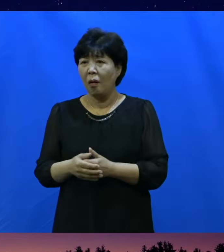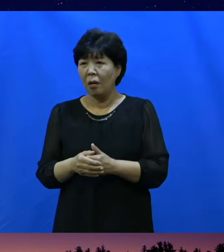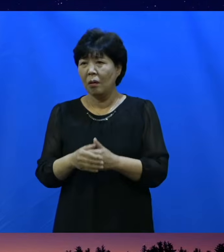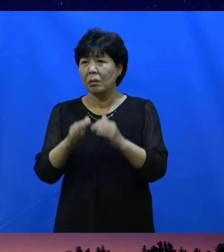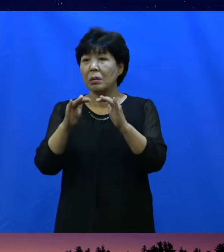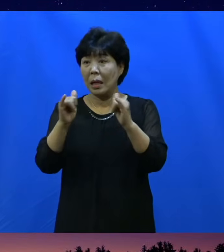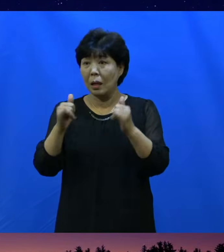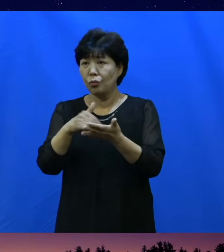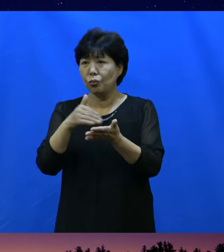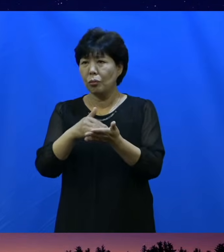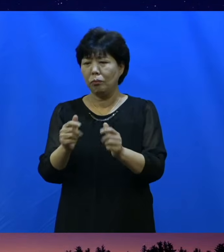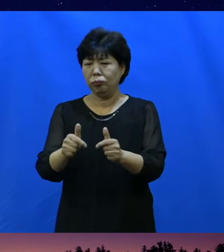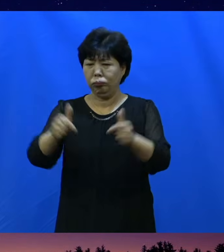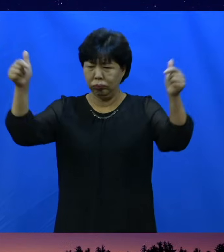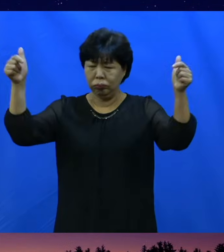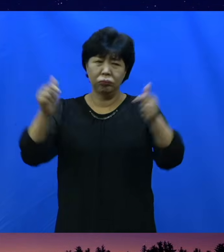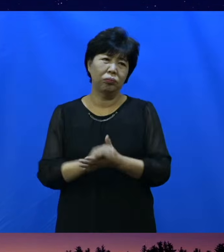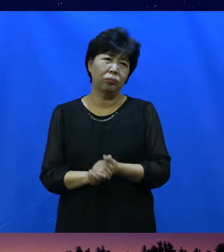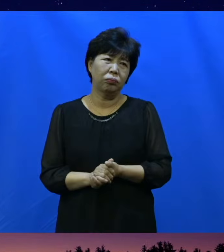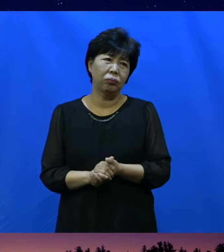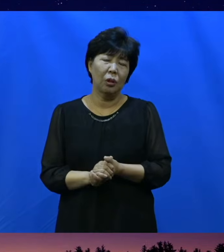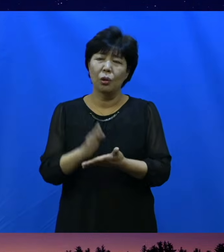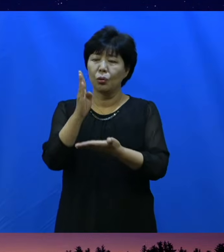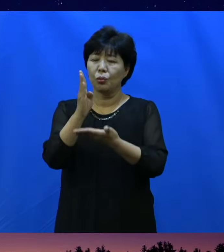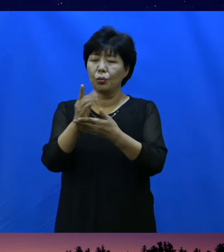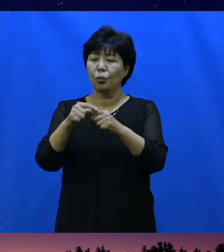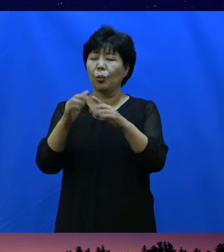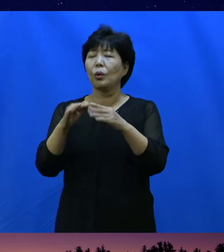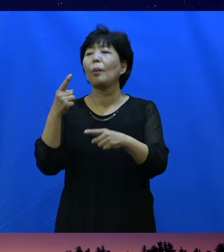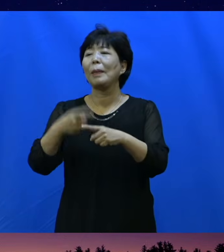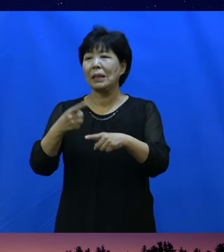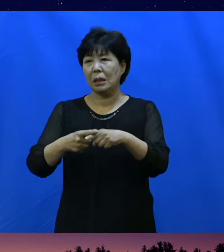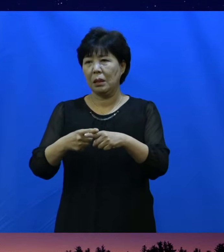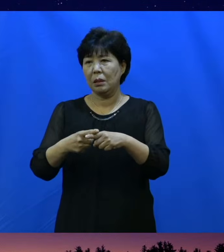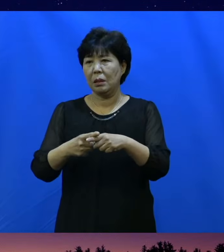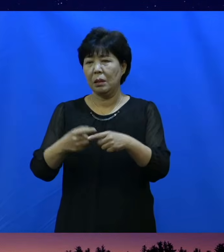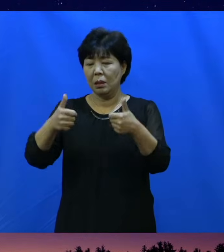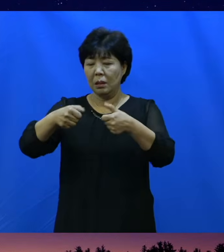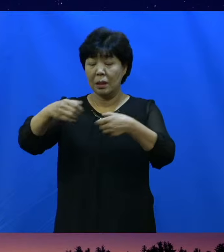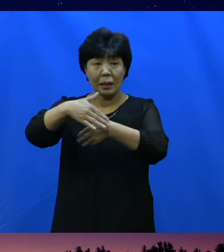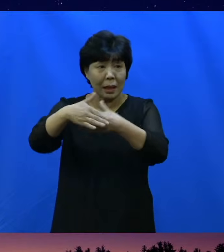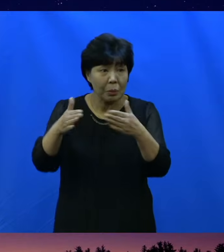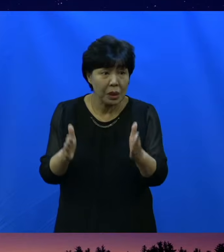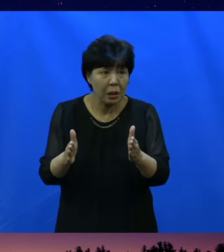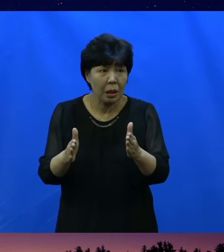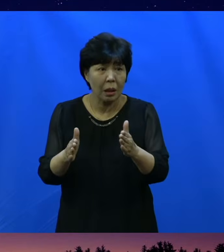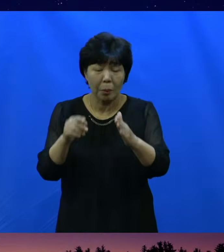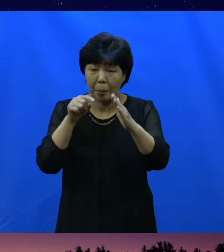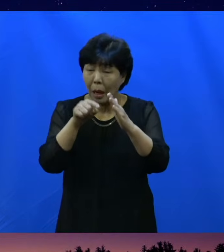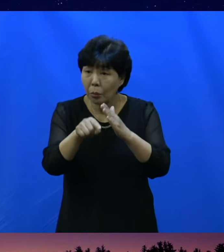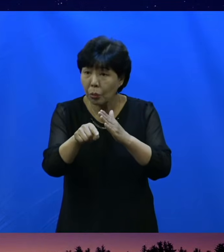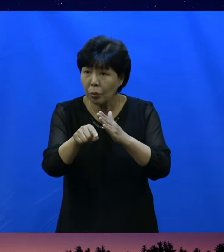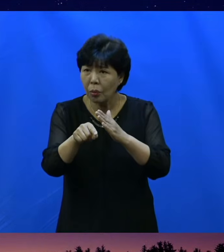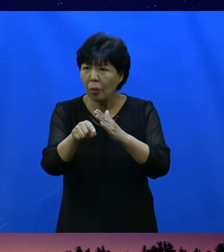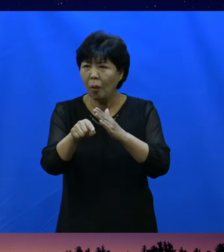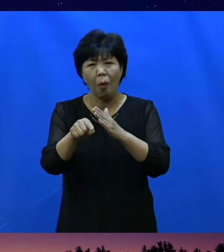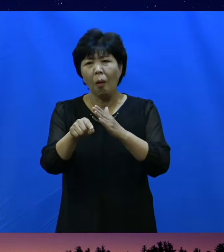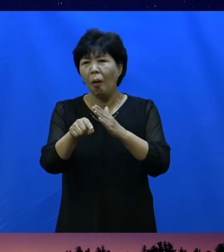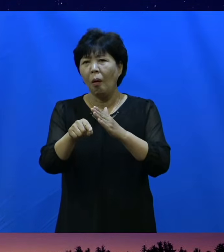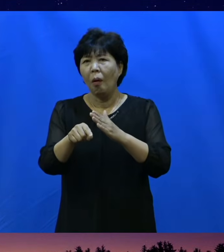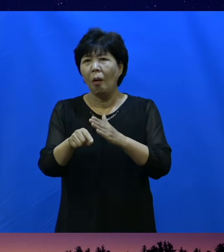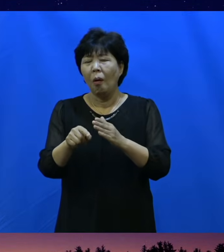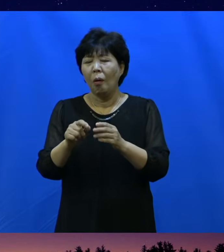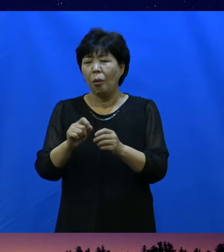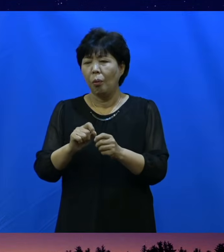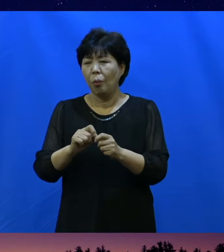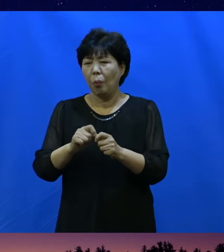늘어나요. 감당이 안 돼요. 그리고 옛날에는 상담실 찾아온 분들은 상담으로 됐는데 요즘은 상담해가지고 안 될